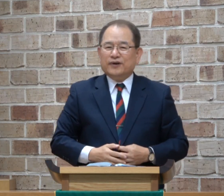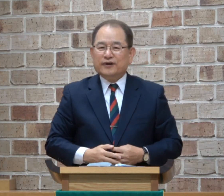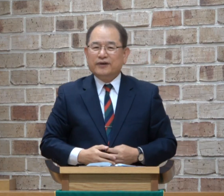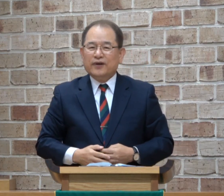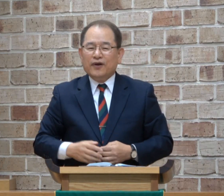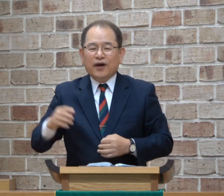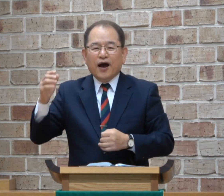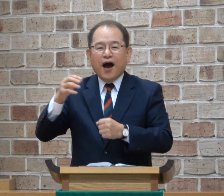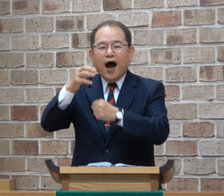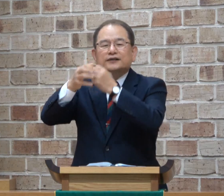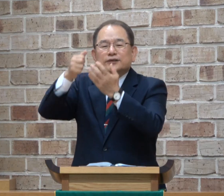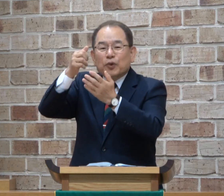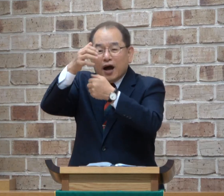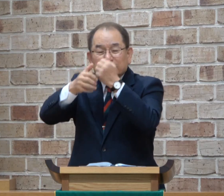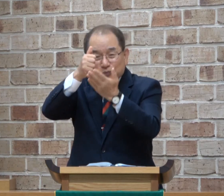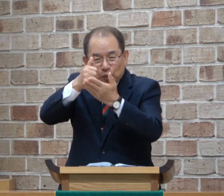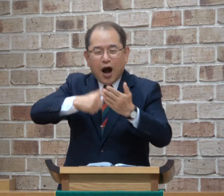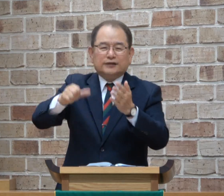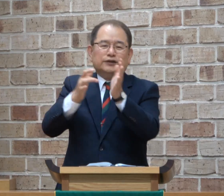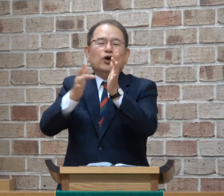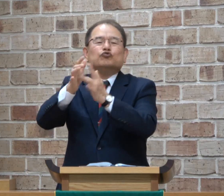하나님의 아들 예수님께서 우리를 위해서